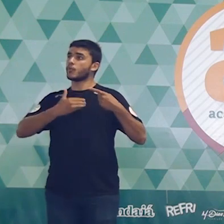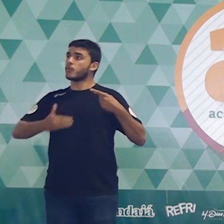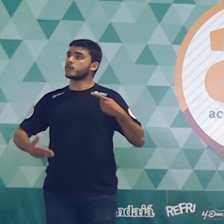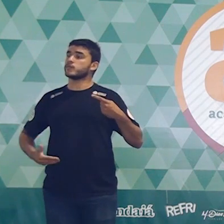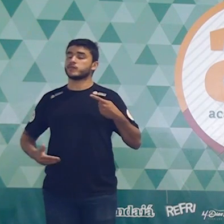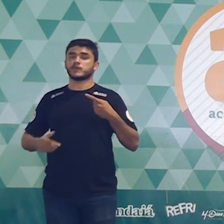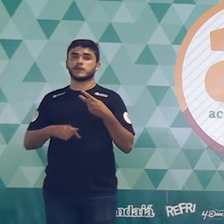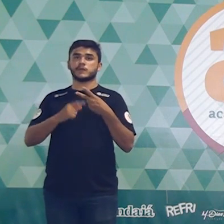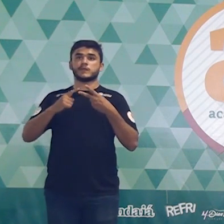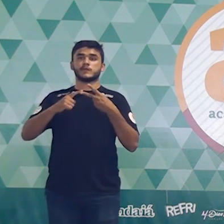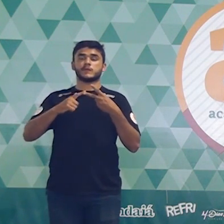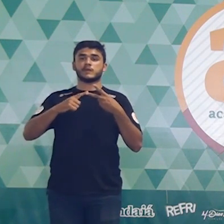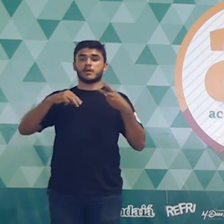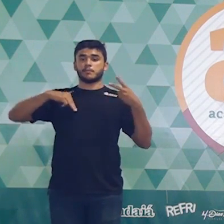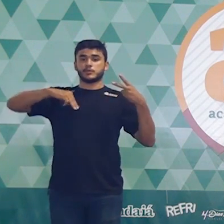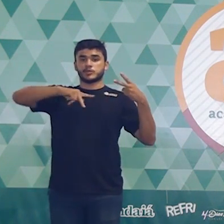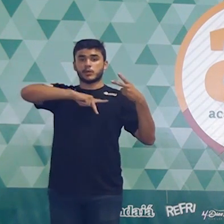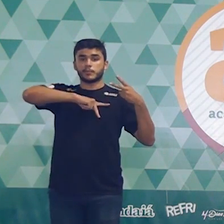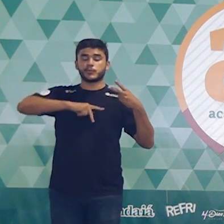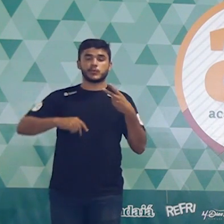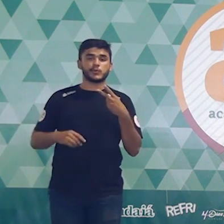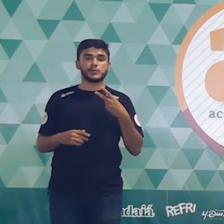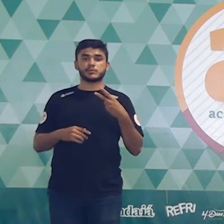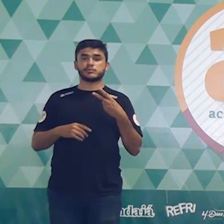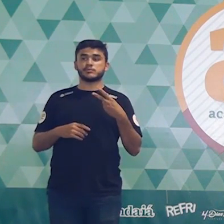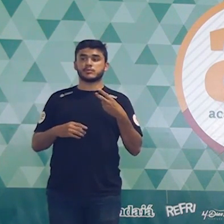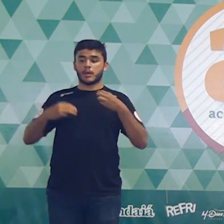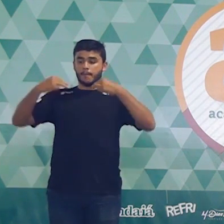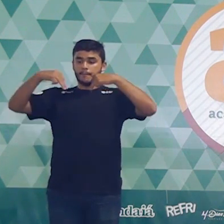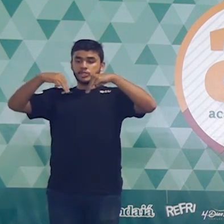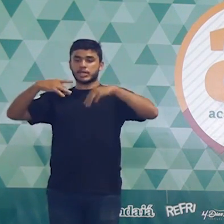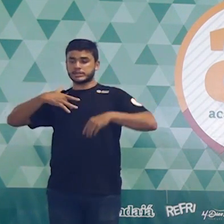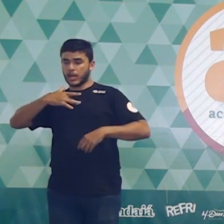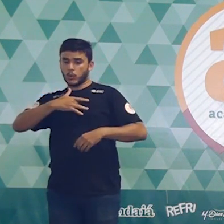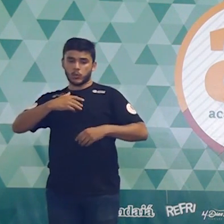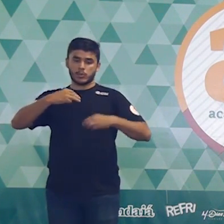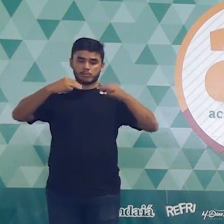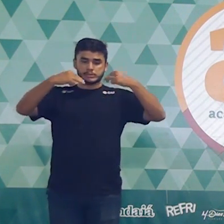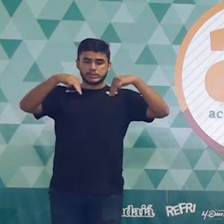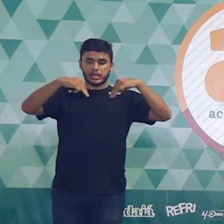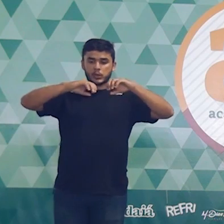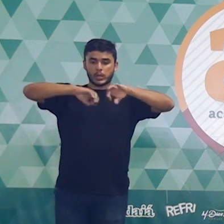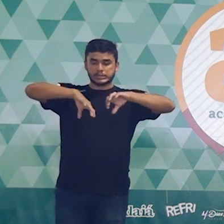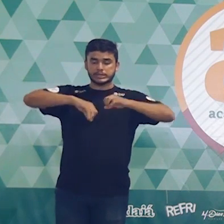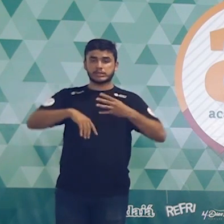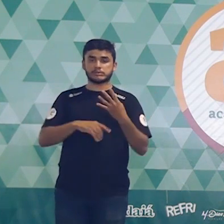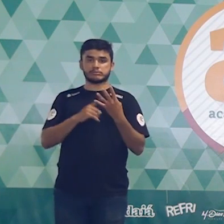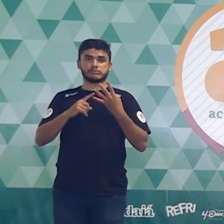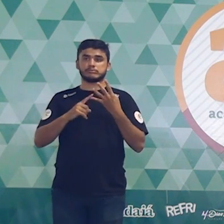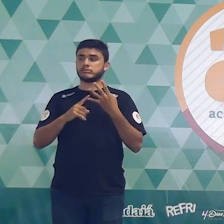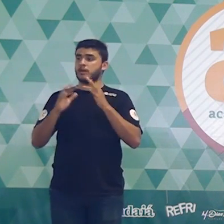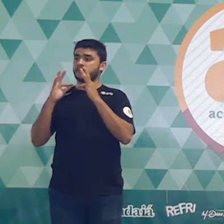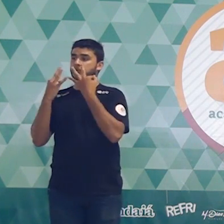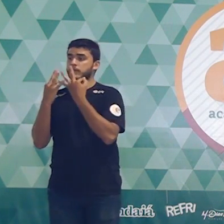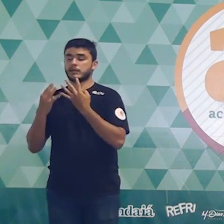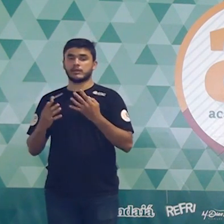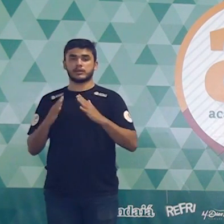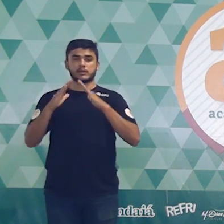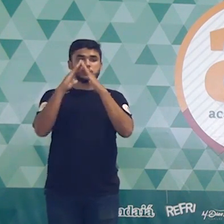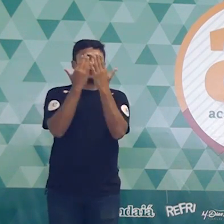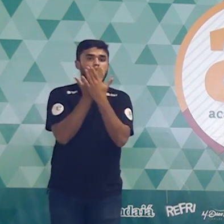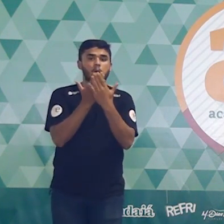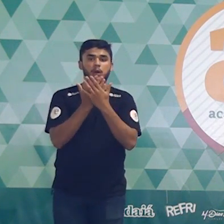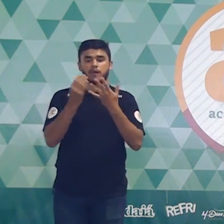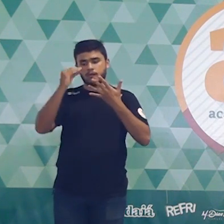algum ministério específico. O que mais que a gente usa como agente? A escola, a família, a imprensa, as ONGs,